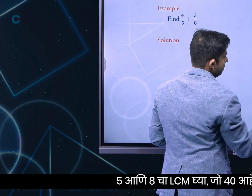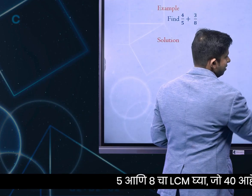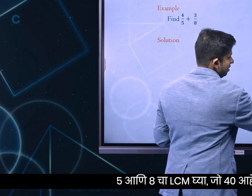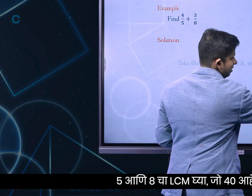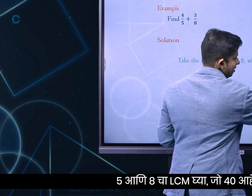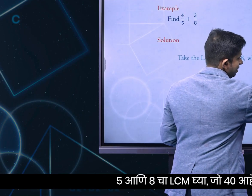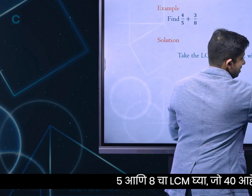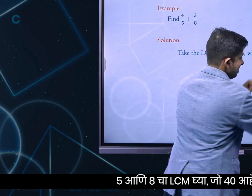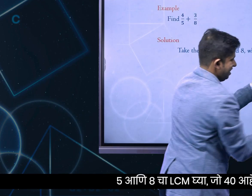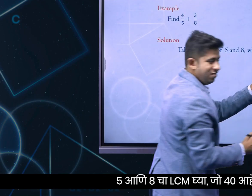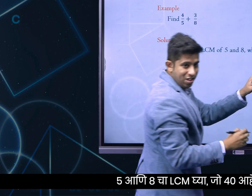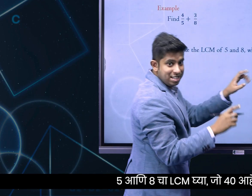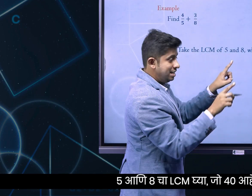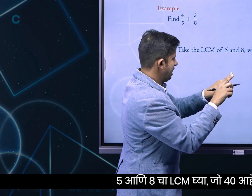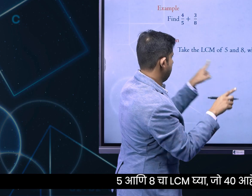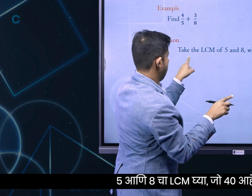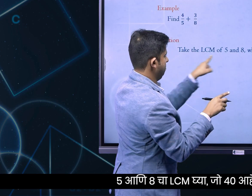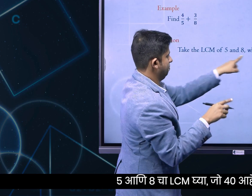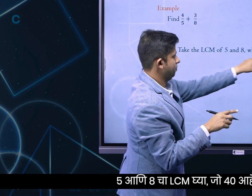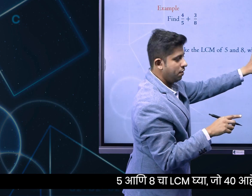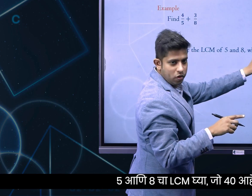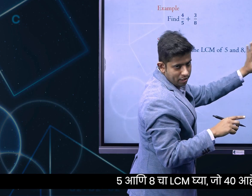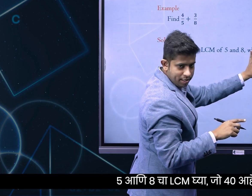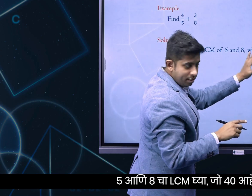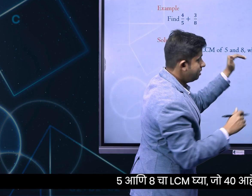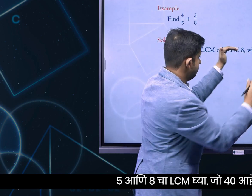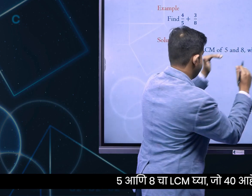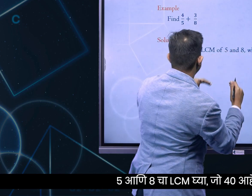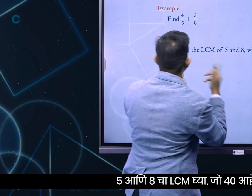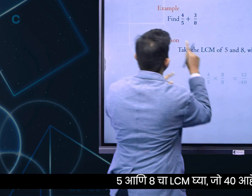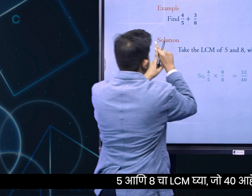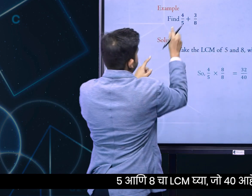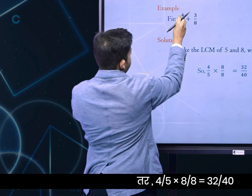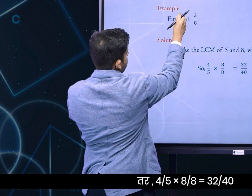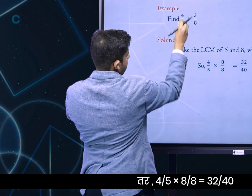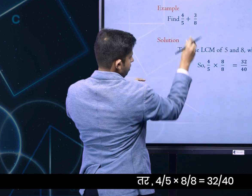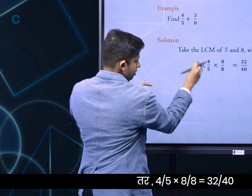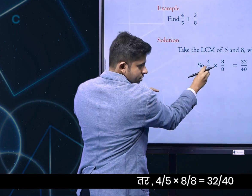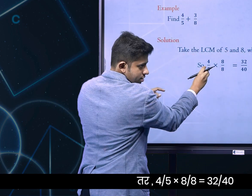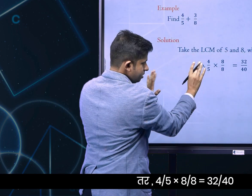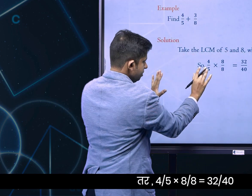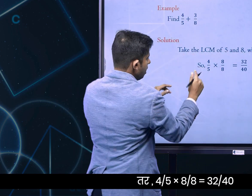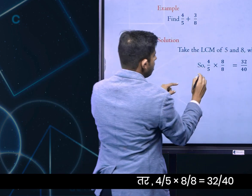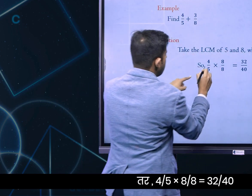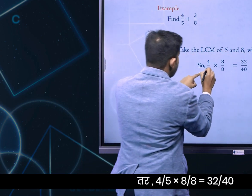पाच आणि 8चा एलसीएम घ्या, जो 40 आहे. तर 4/5